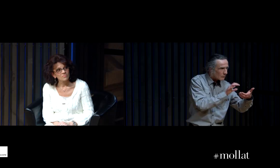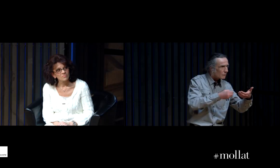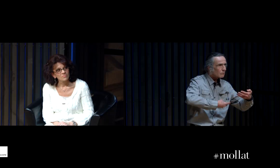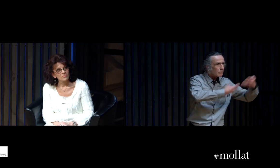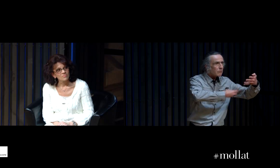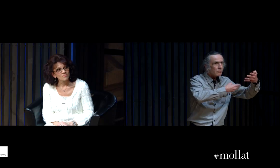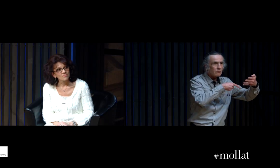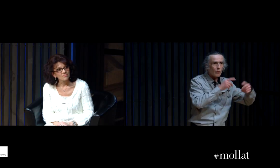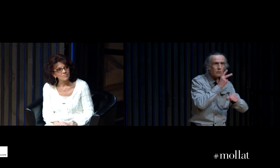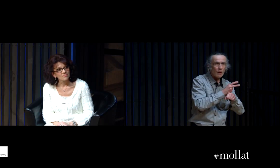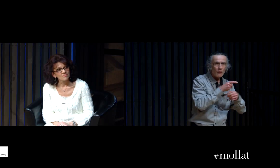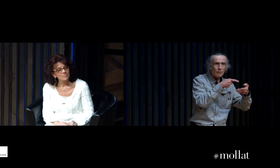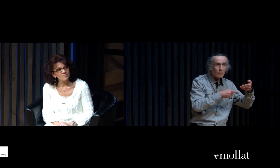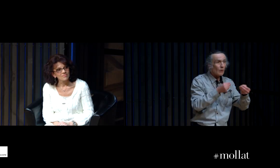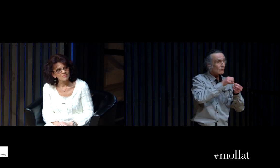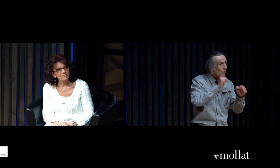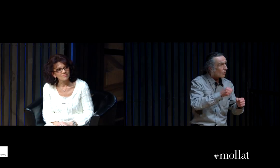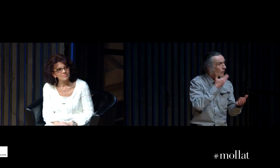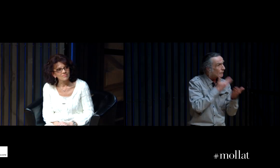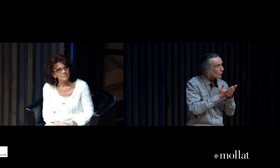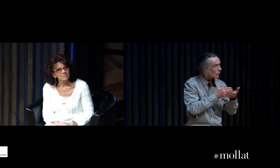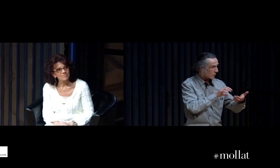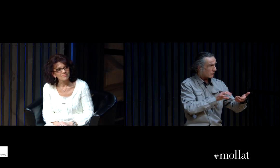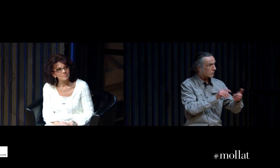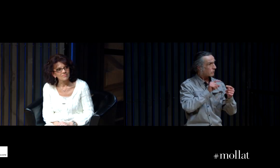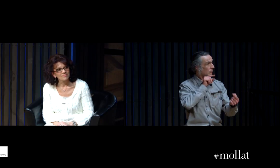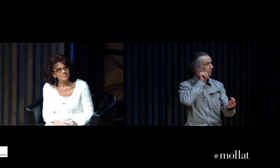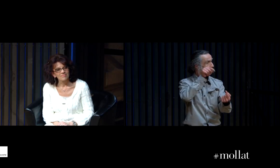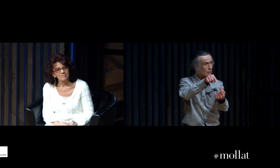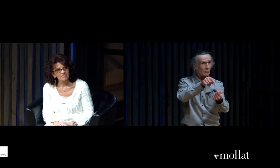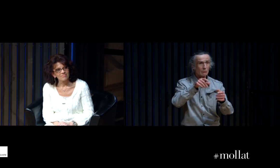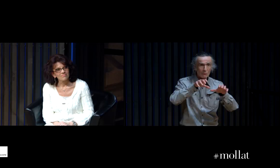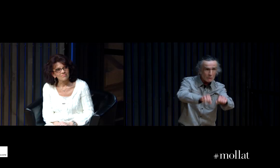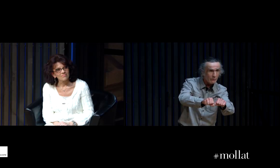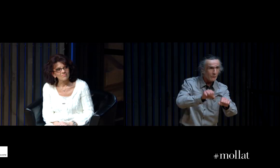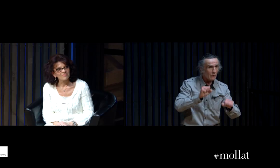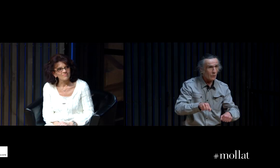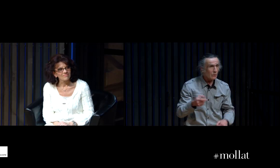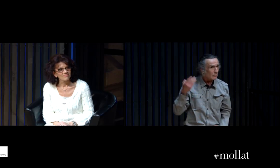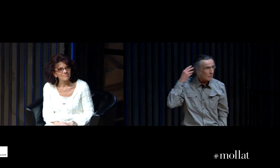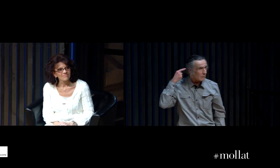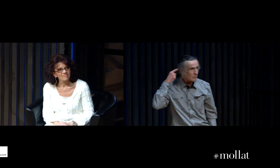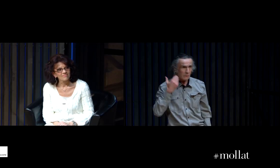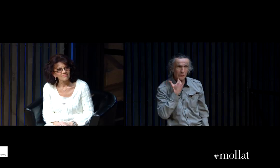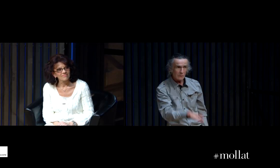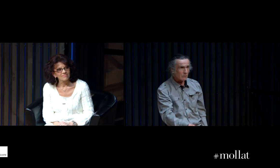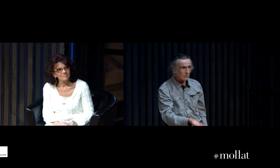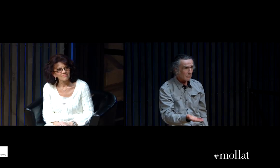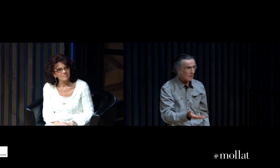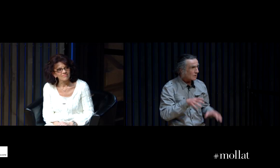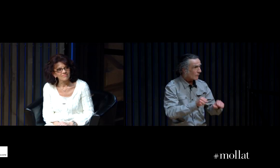mais le reste, là, il y a des messages vocaux qui peuvent être transcrits à l'écrit,